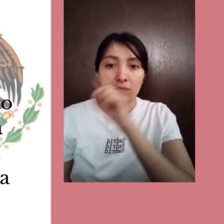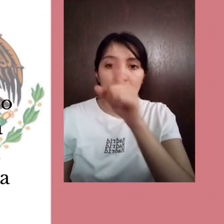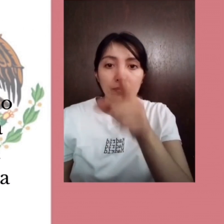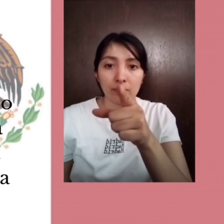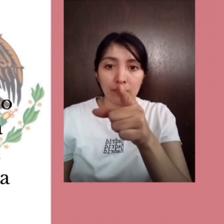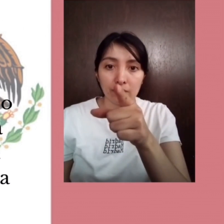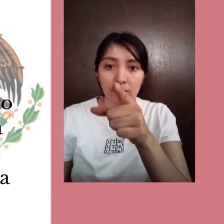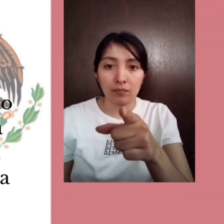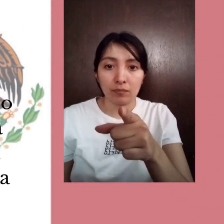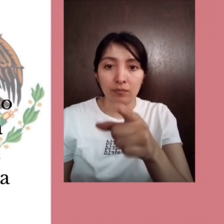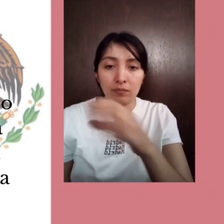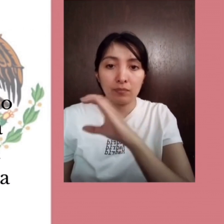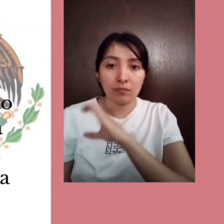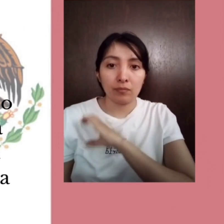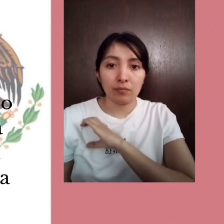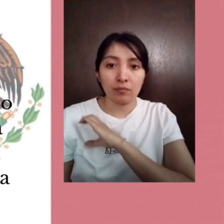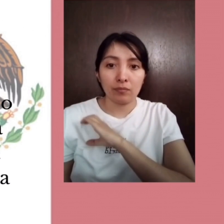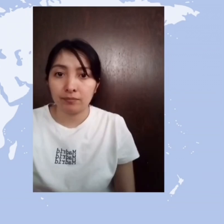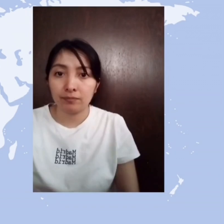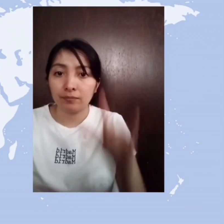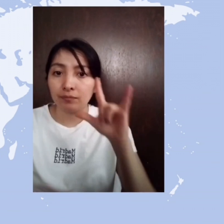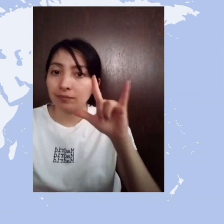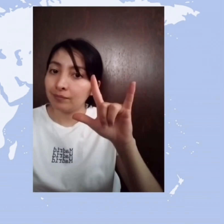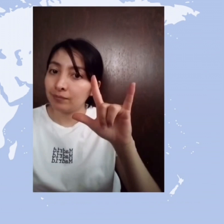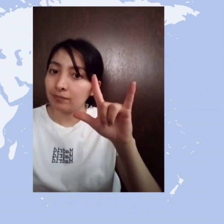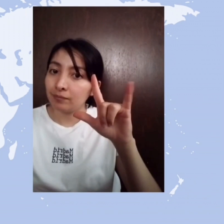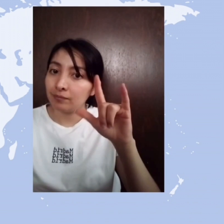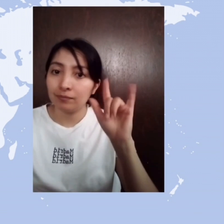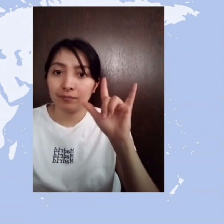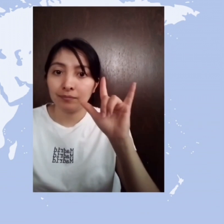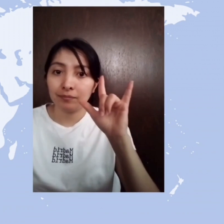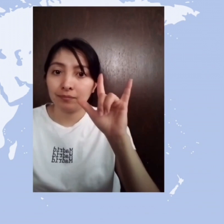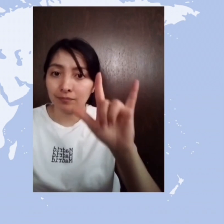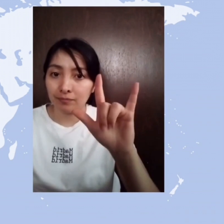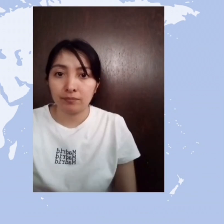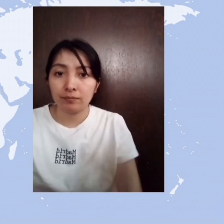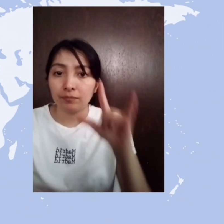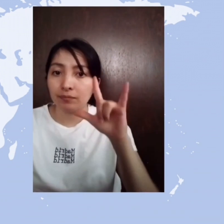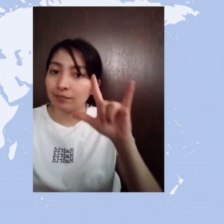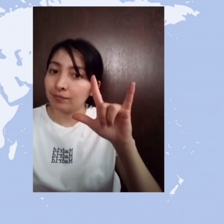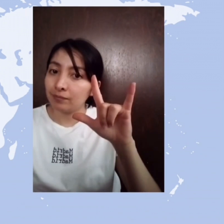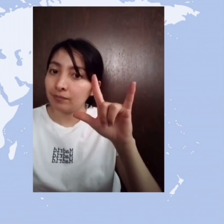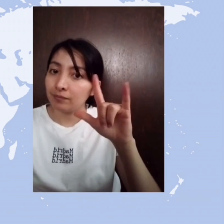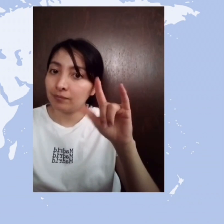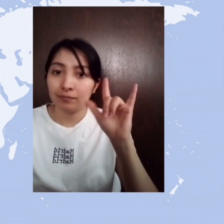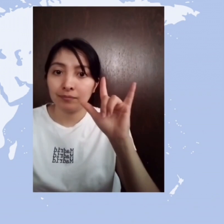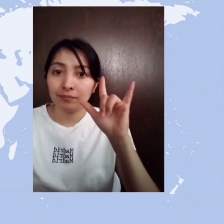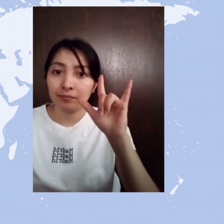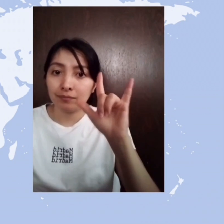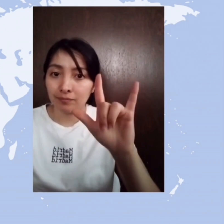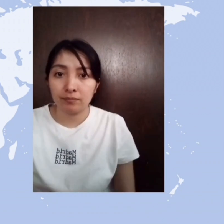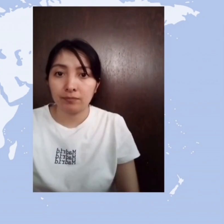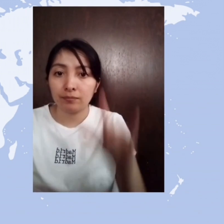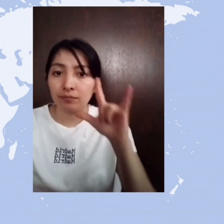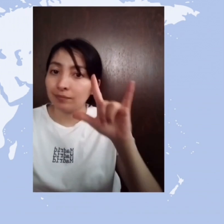desea expresar dicha emoción. Lenguaje de señas universal. Este signo es más conocido por el lenguaje